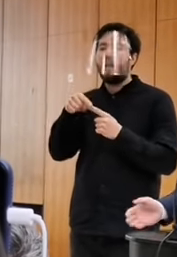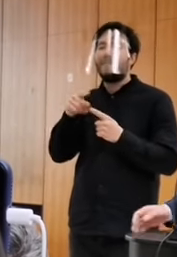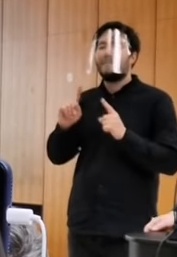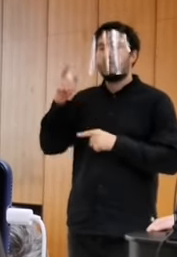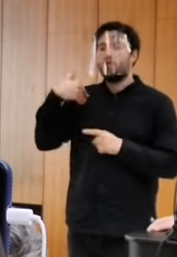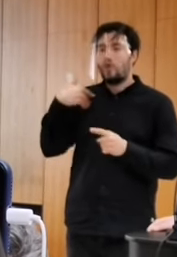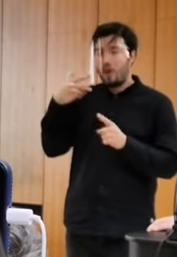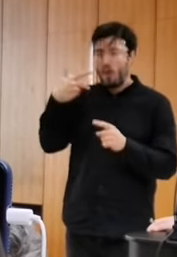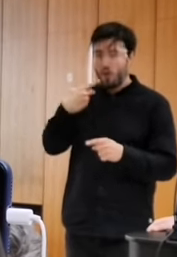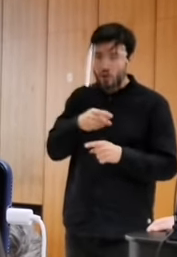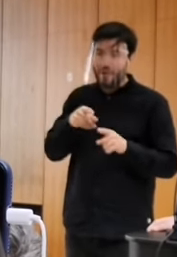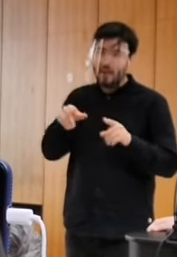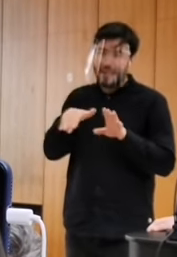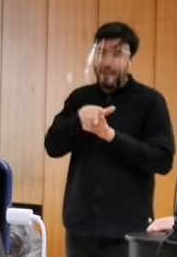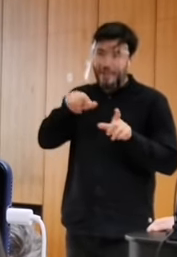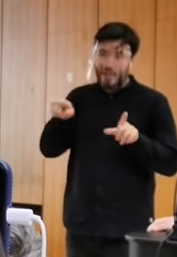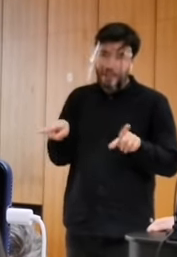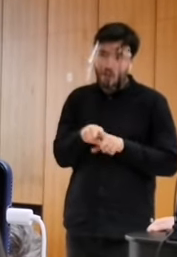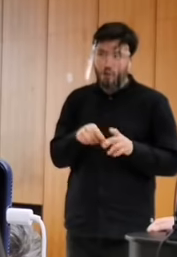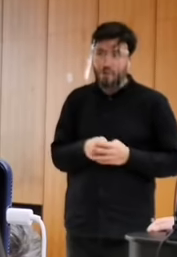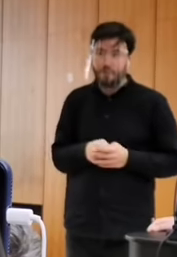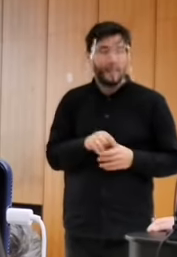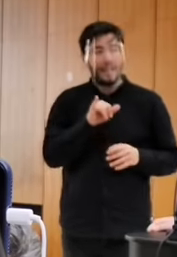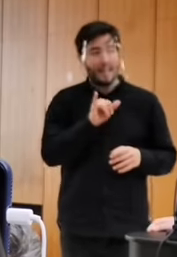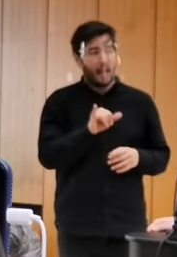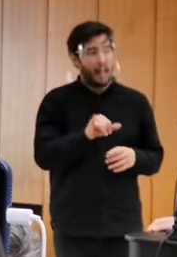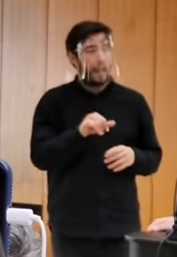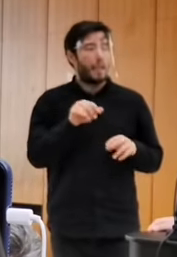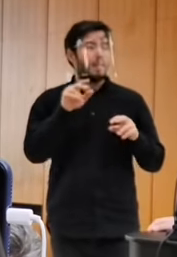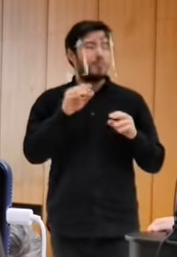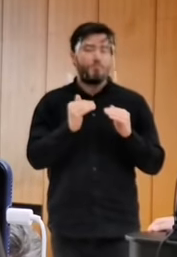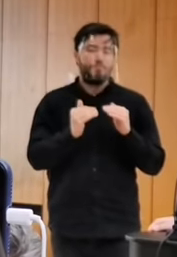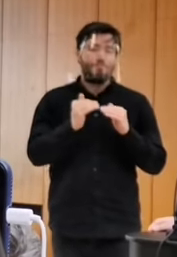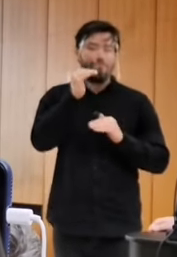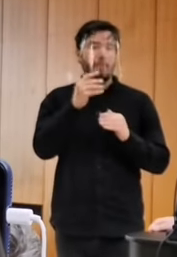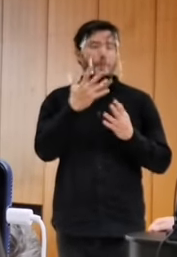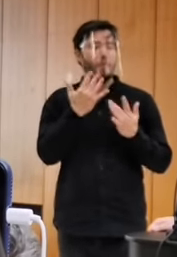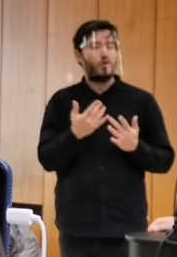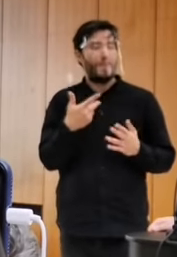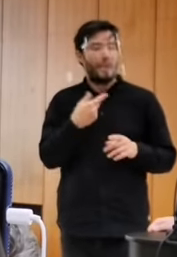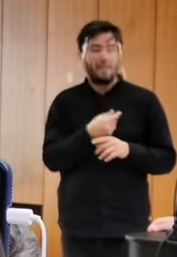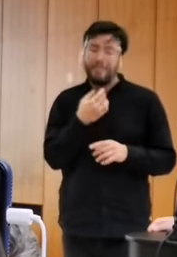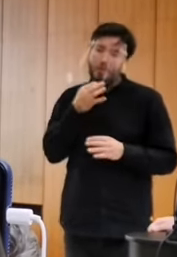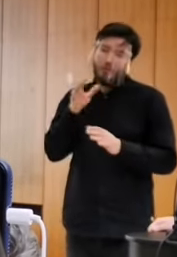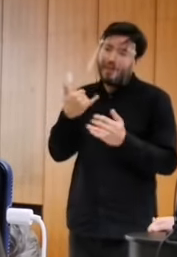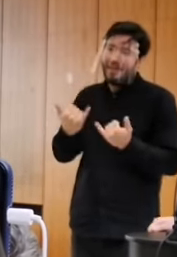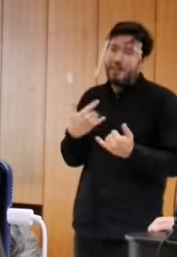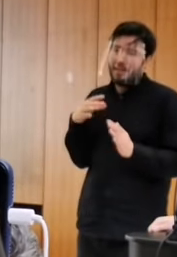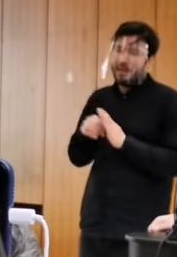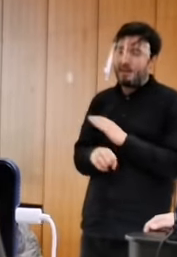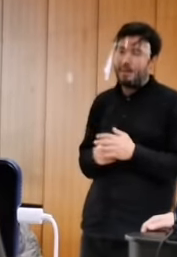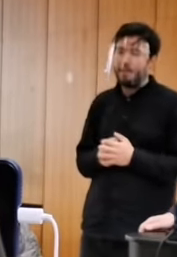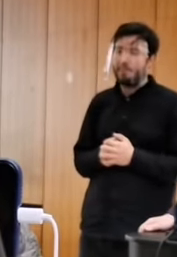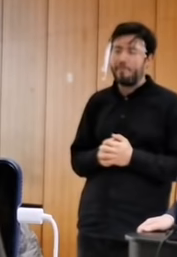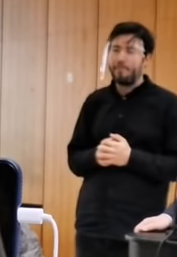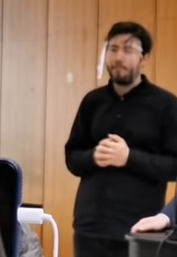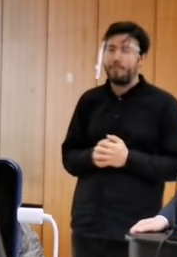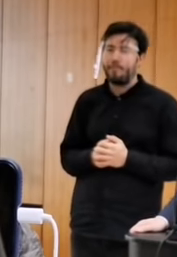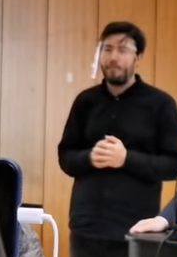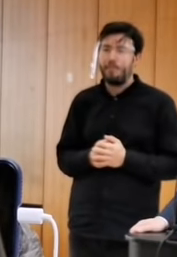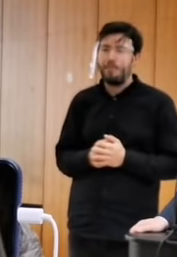a zamestnancov vysokých škôl. Ale nebola zatiaľ otvorená tá diskusia o tom narušení testovania? Dnes sme to nestihli. No takisto by sa mala meniť